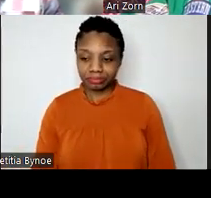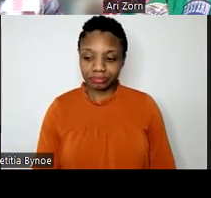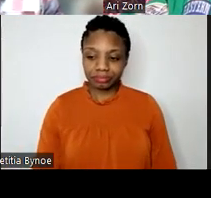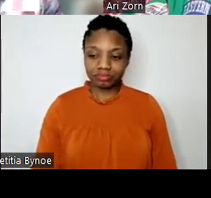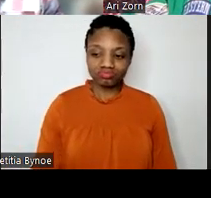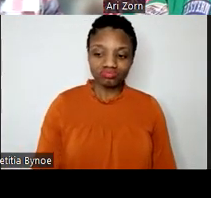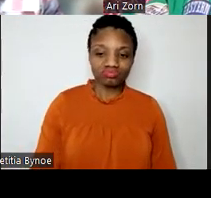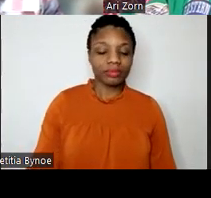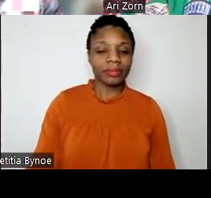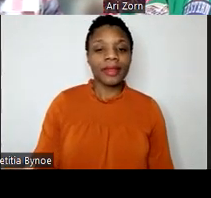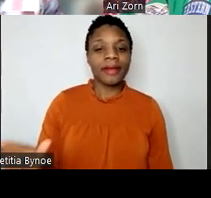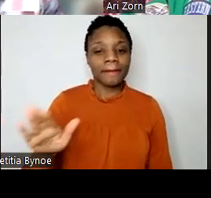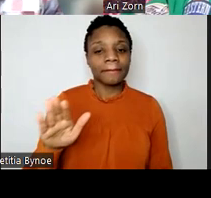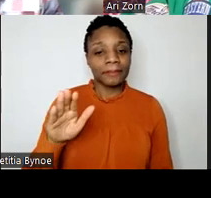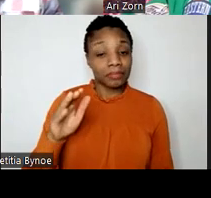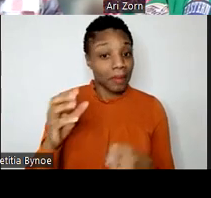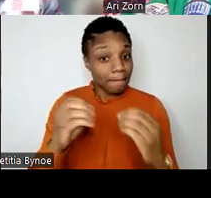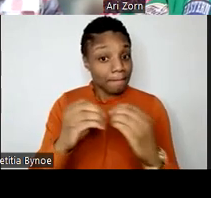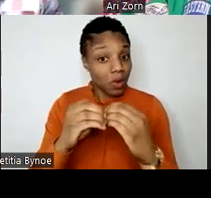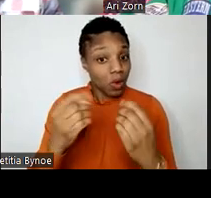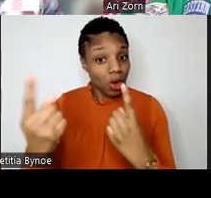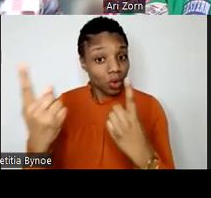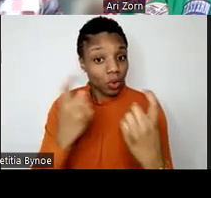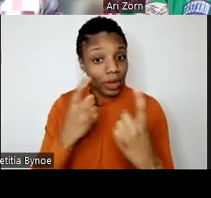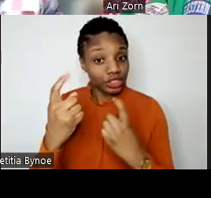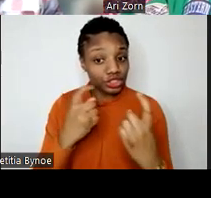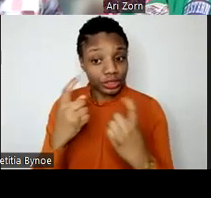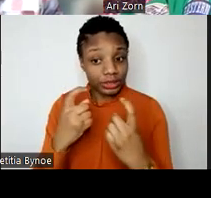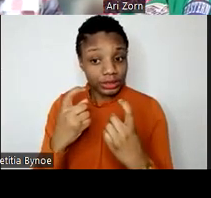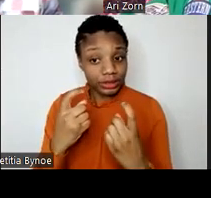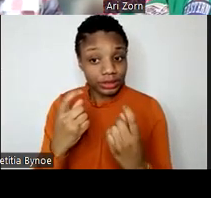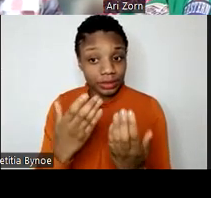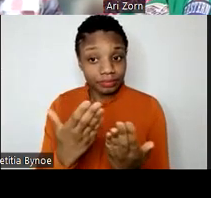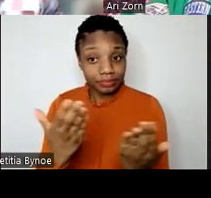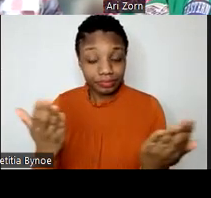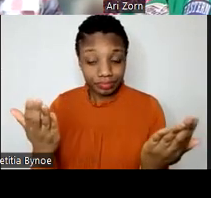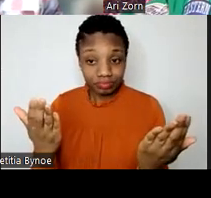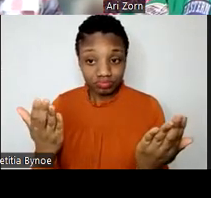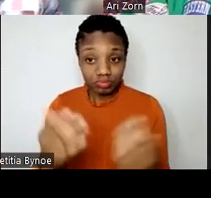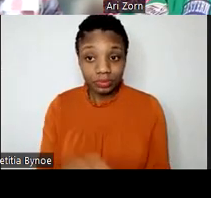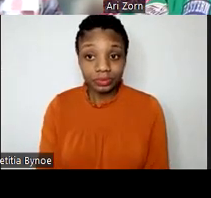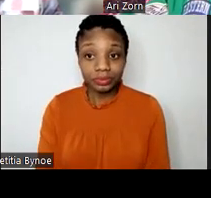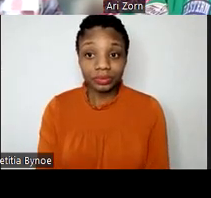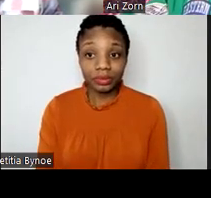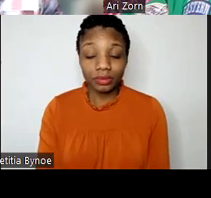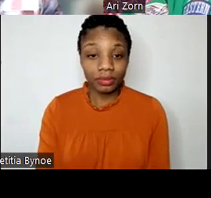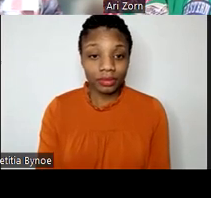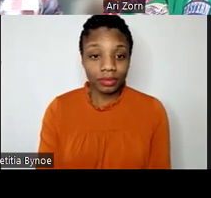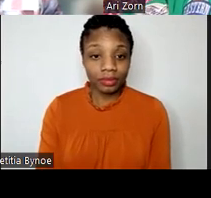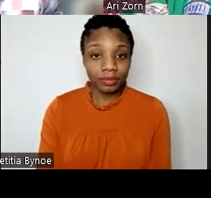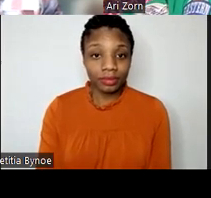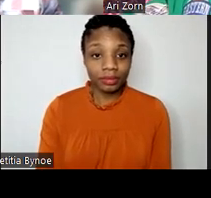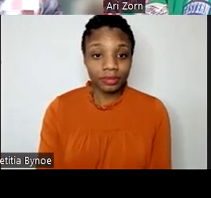Es simplemente para para saber qué puede pasar y muchas gracias Okay muchas gracias por su pregunta